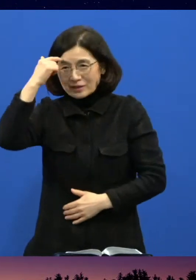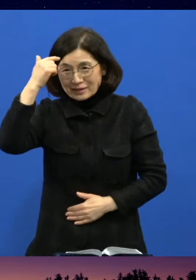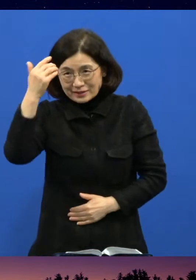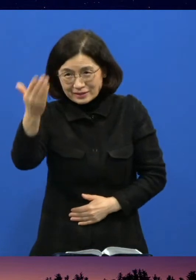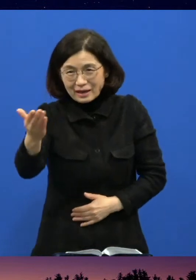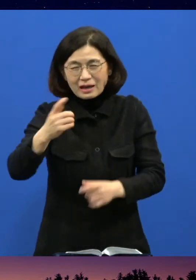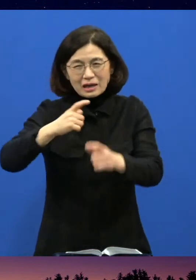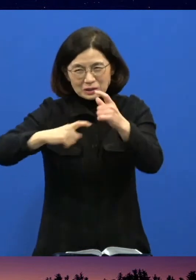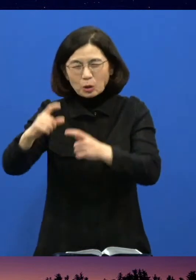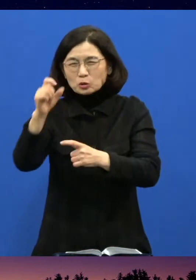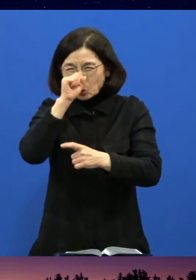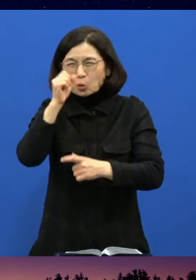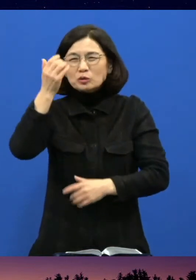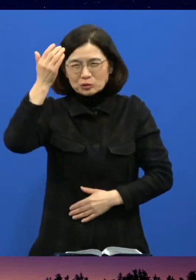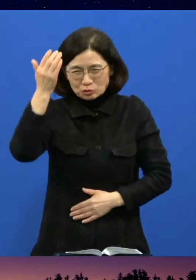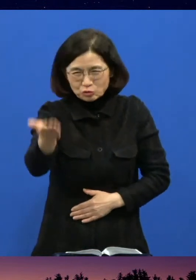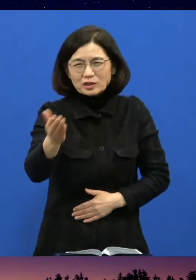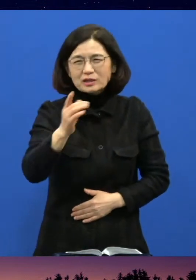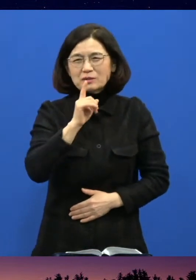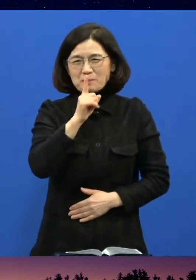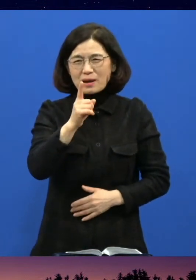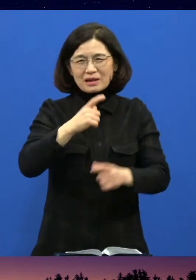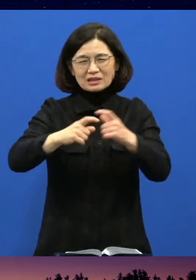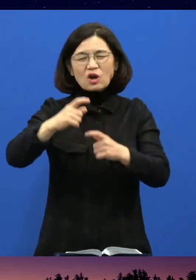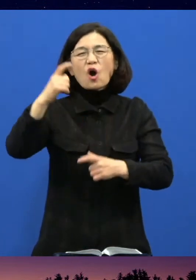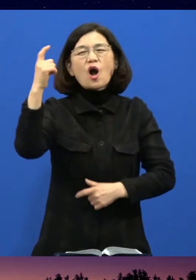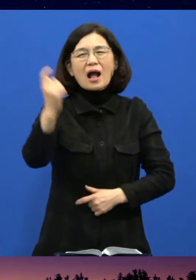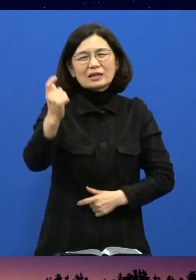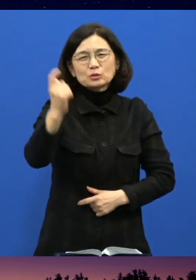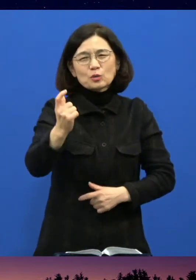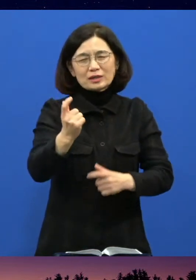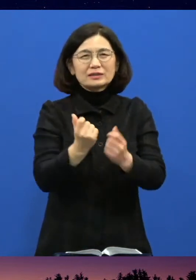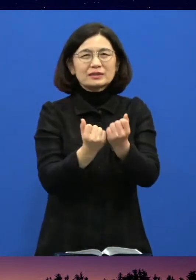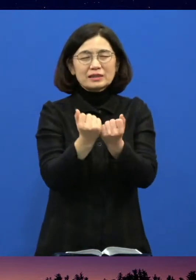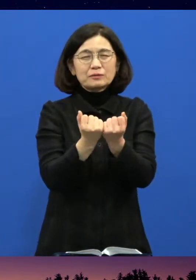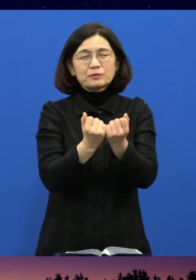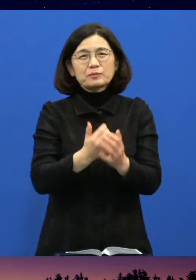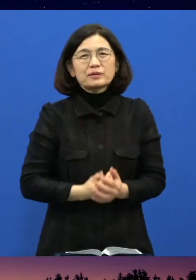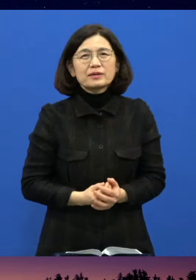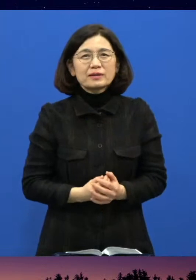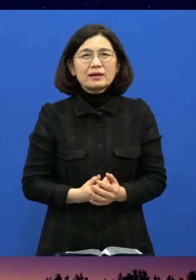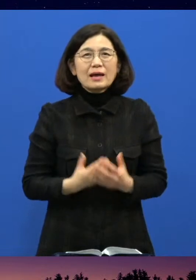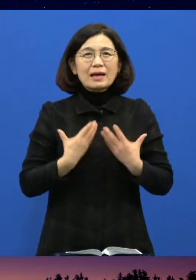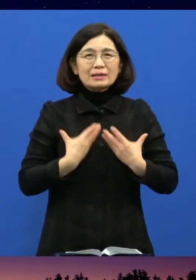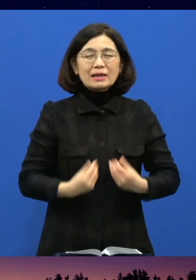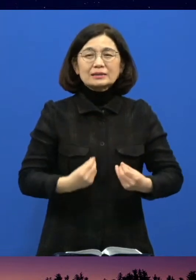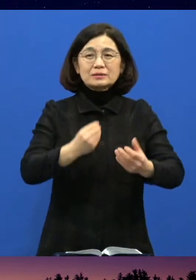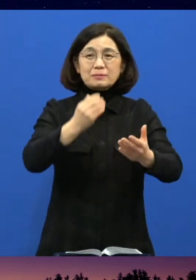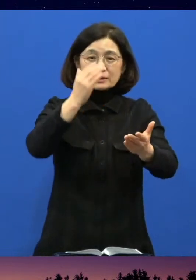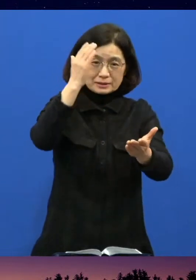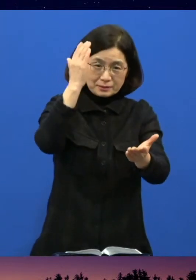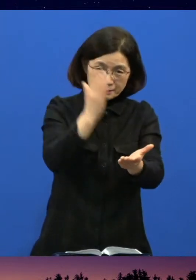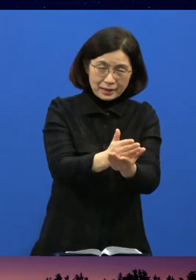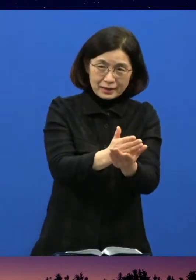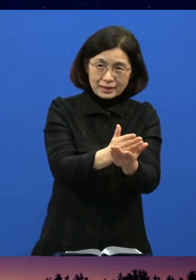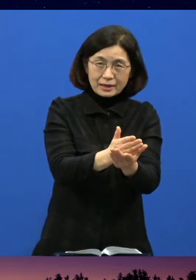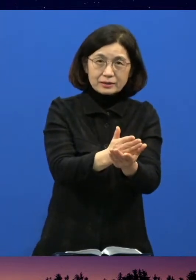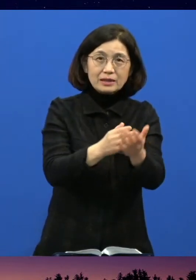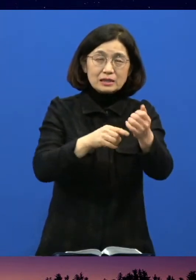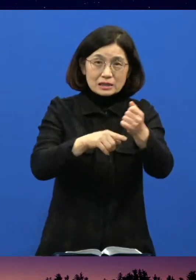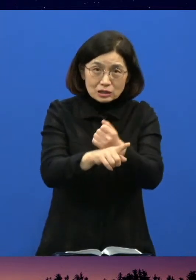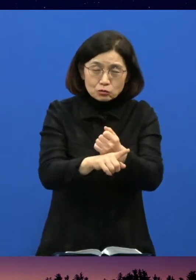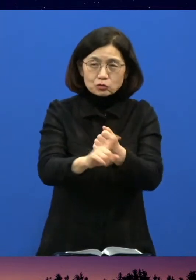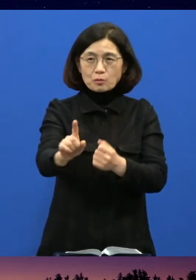그 여기서는 뭘까요, 여러분? 낙심하지 말라는 거예요. 낙심하지 말라. 낙심하지 말아야 할 것은 낙심.